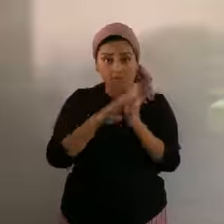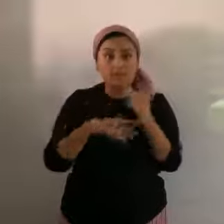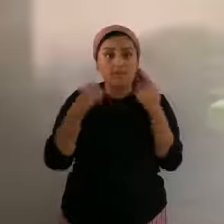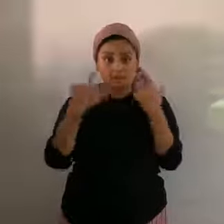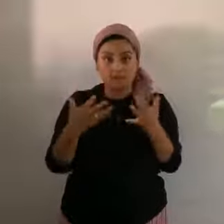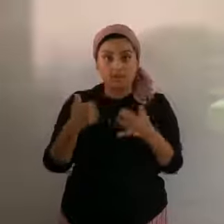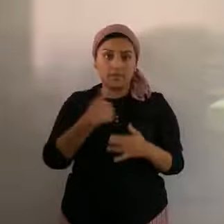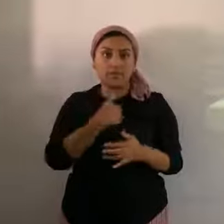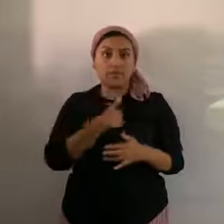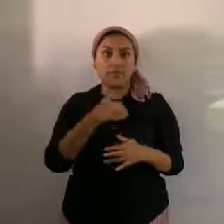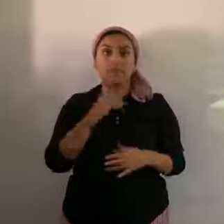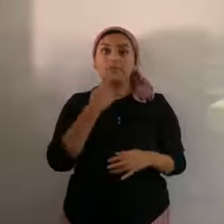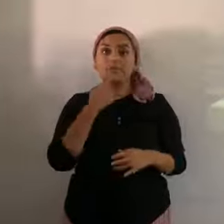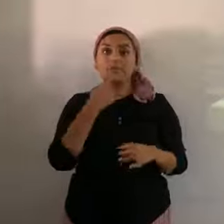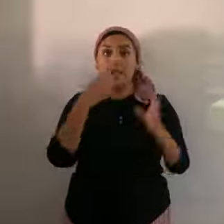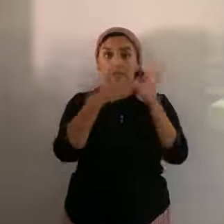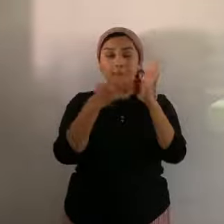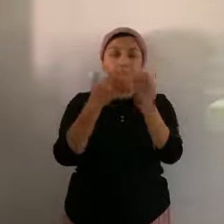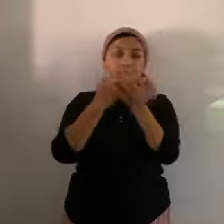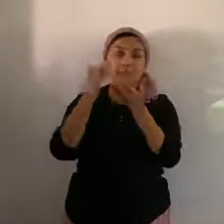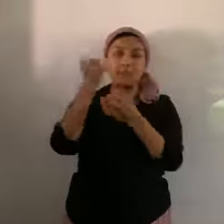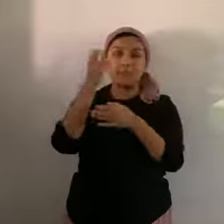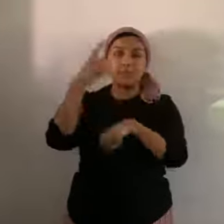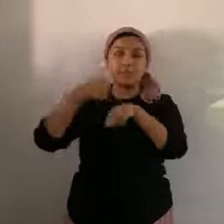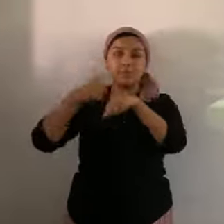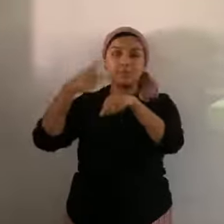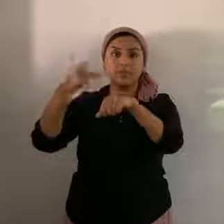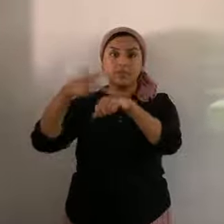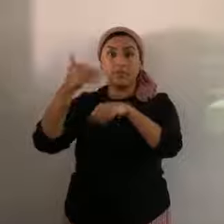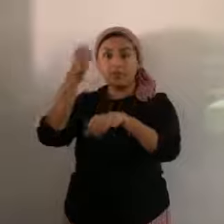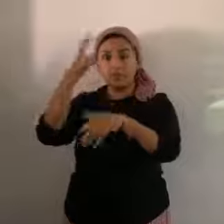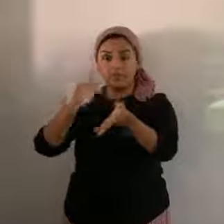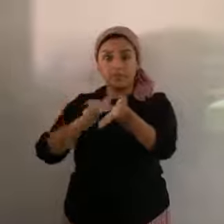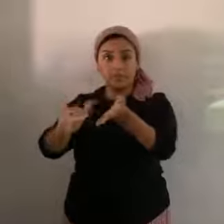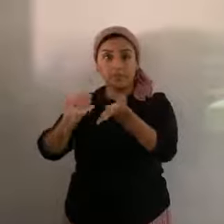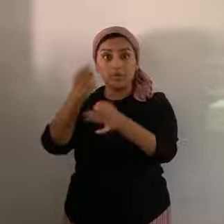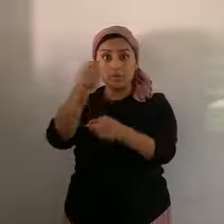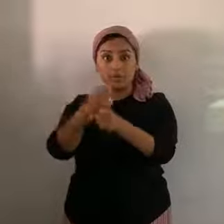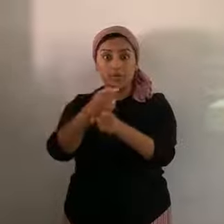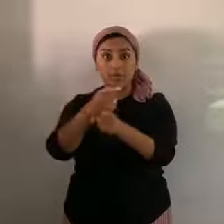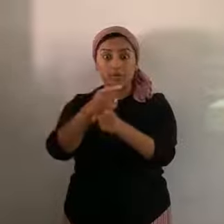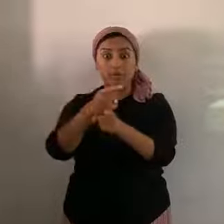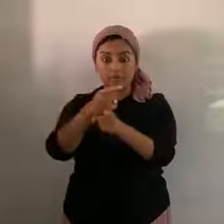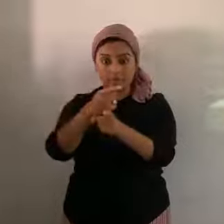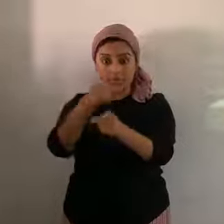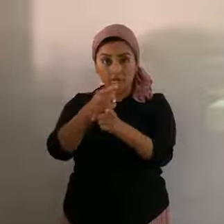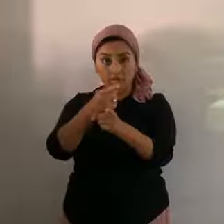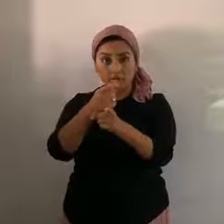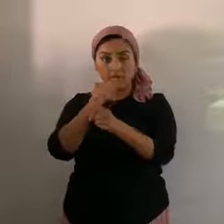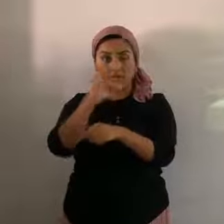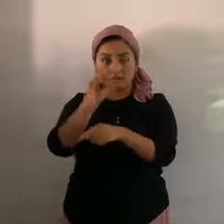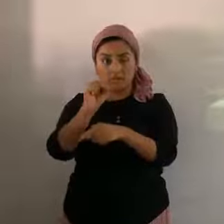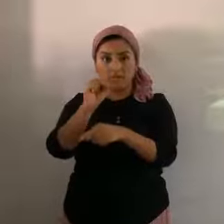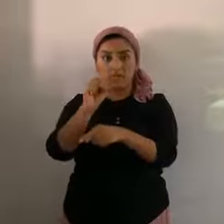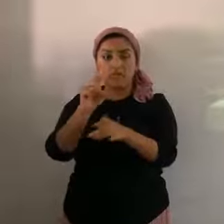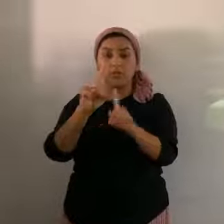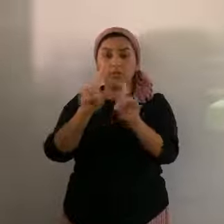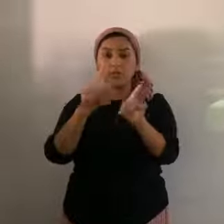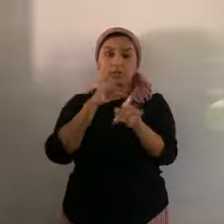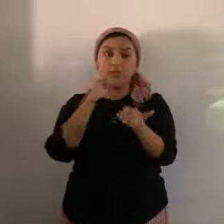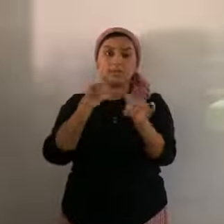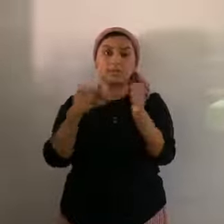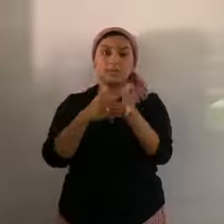Yo mismo he dicho que Kefas negó a Yahshua y Yahshua lo perdonó. ¿Es así? ¿Es así? Entonces, pero